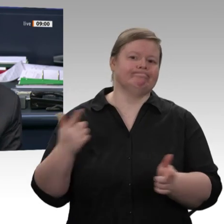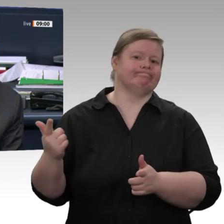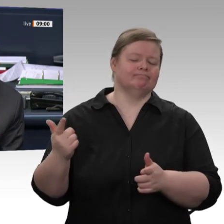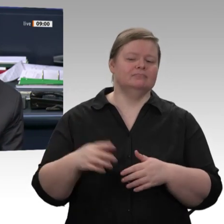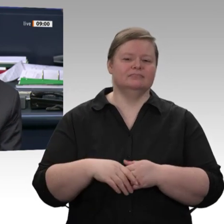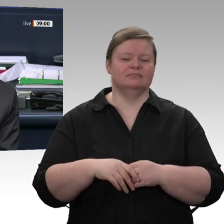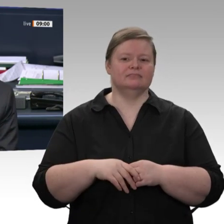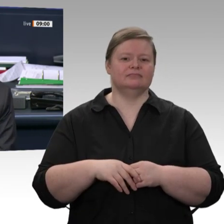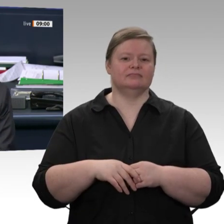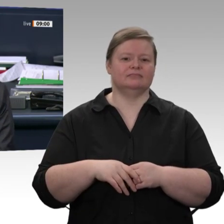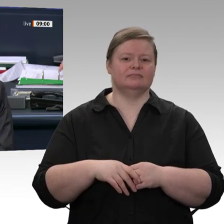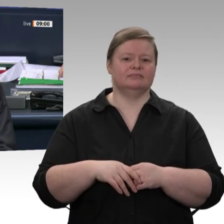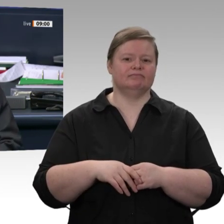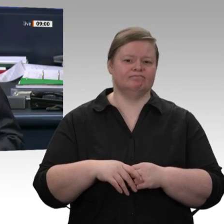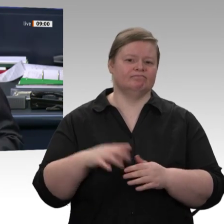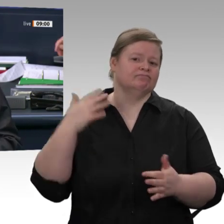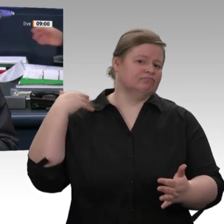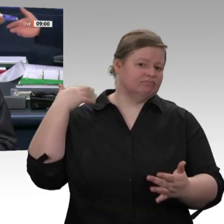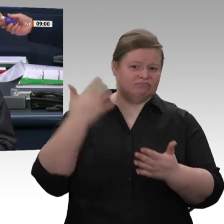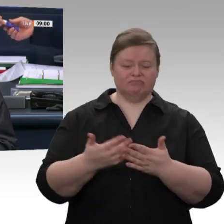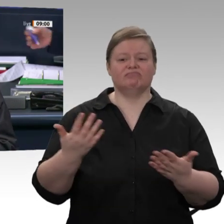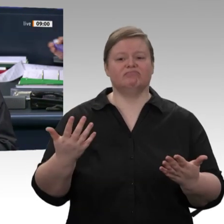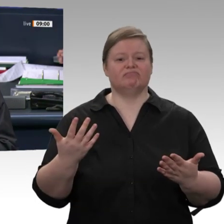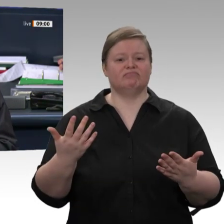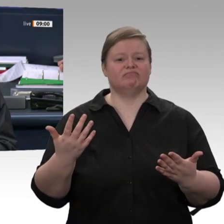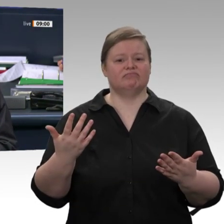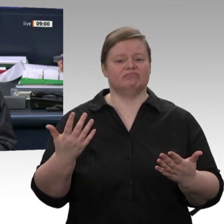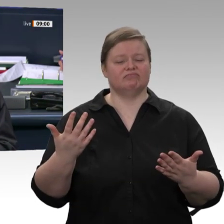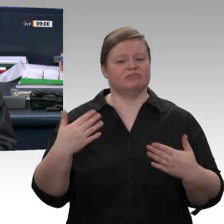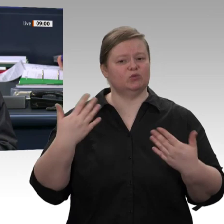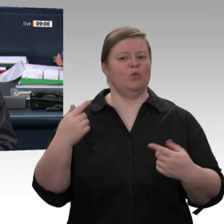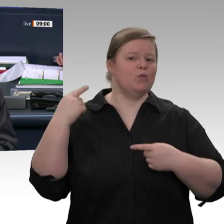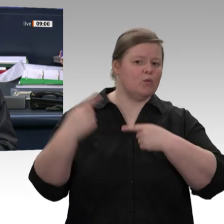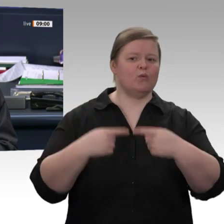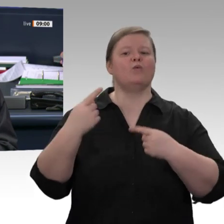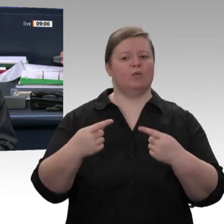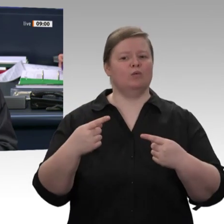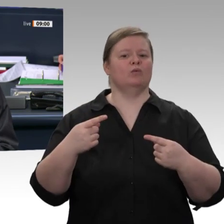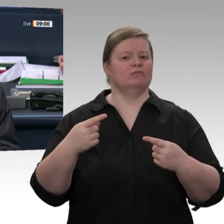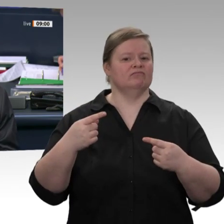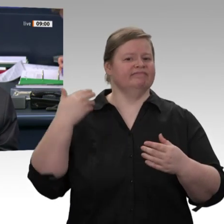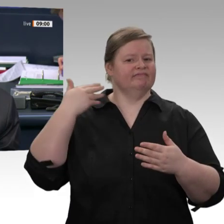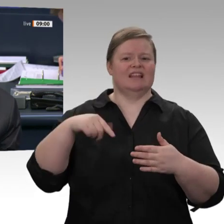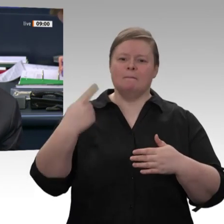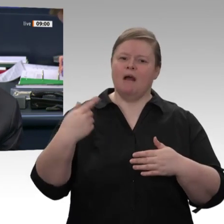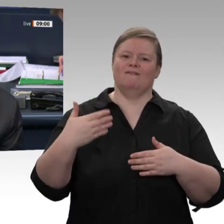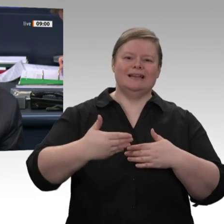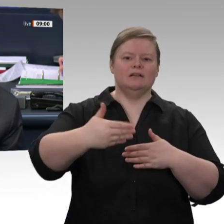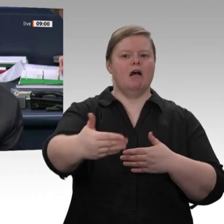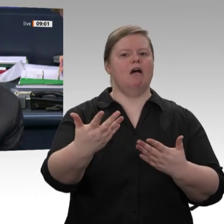Coronavirus, die bedrückenden Bilder von der griechisch-türkischen Grenze, Herausforderungen, die uns die